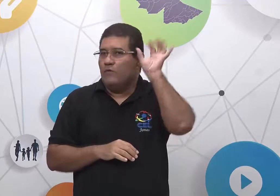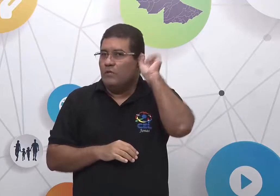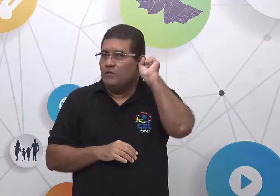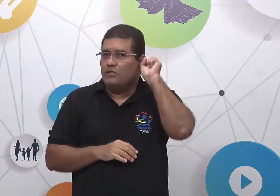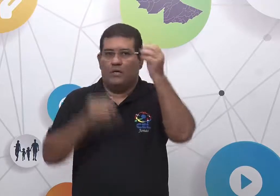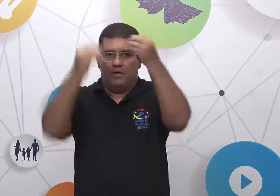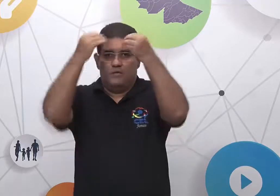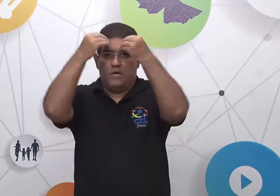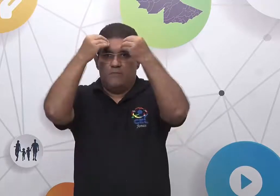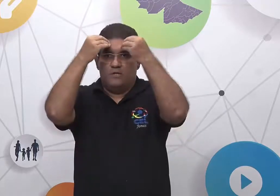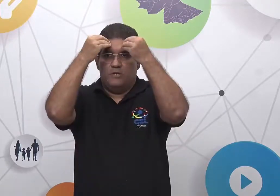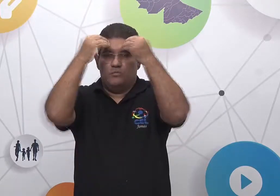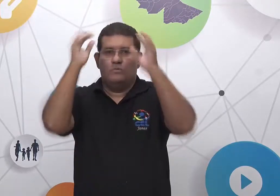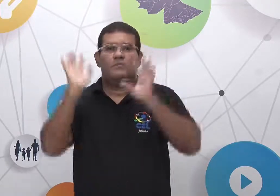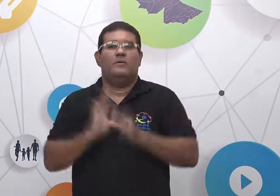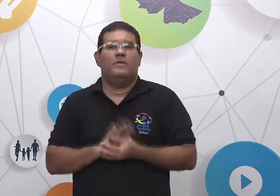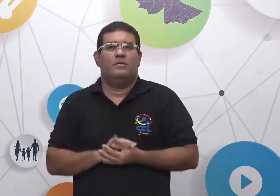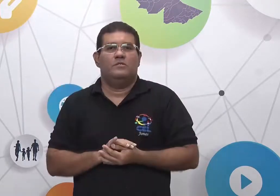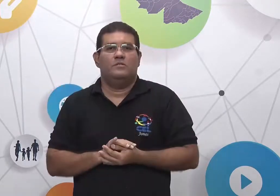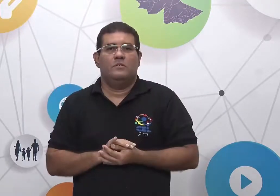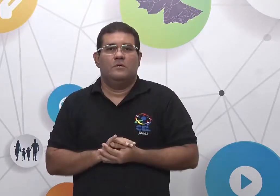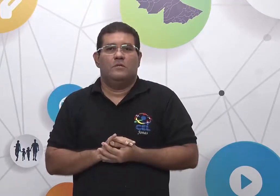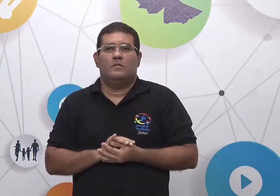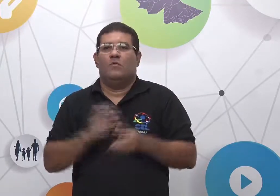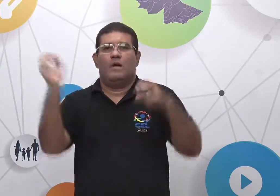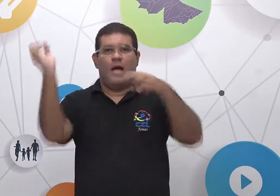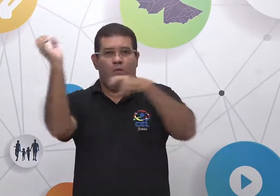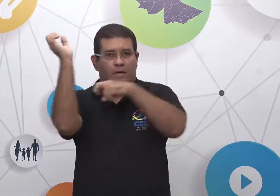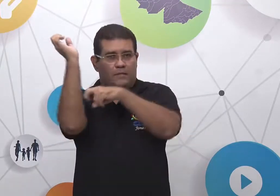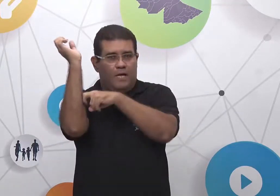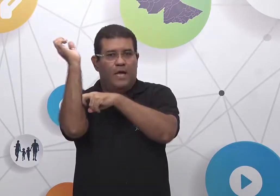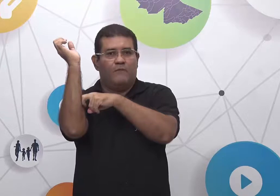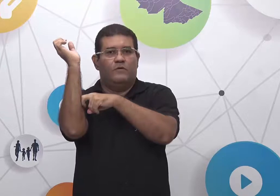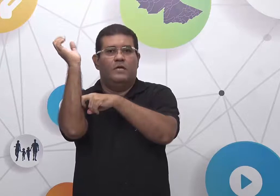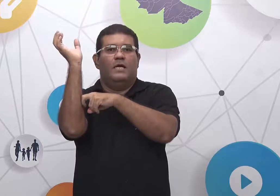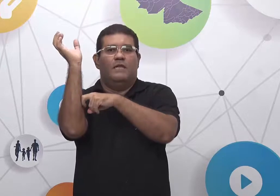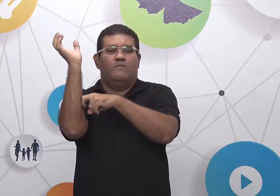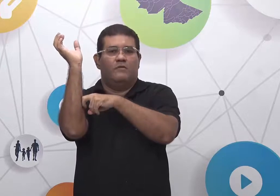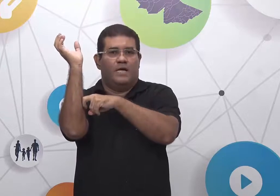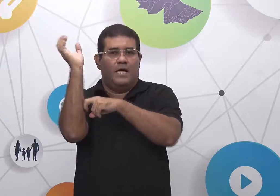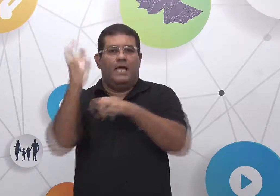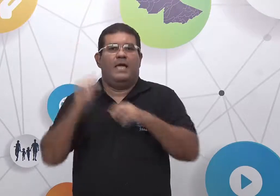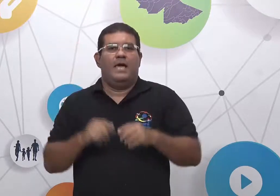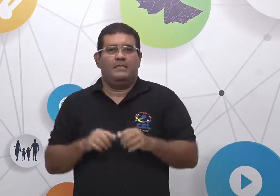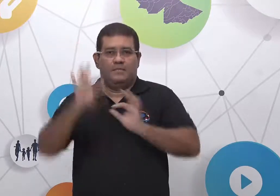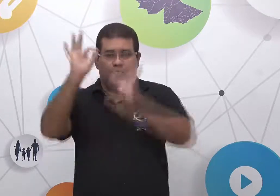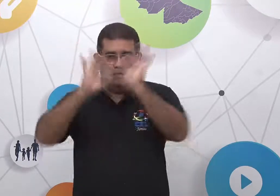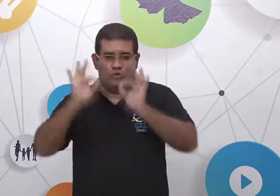ouvinte ele já imagina tudo na sua mente então carro bateu na árvore ele vai usar essa